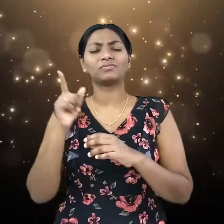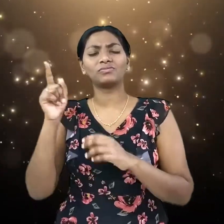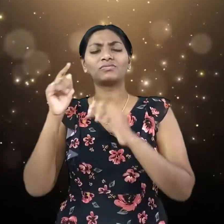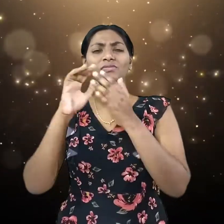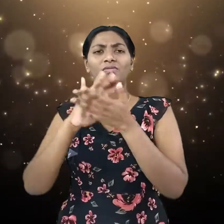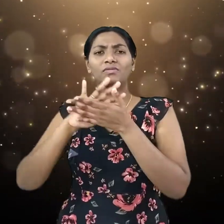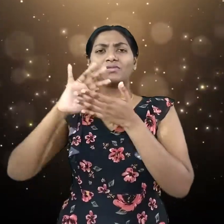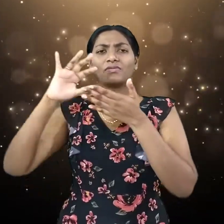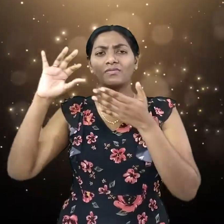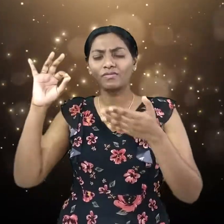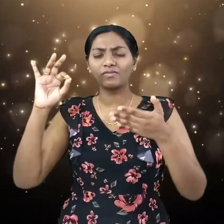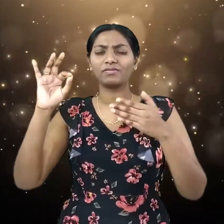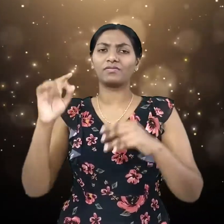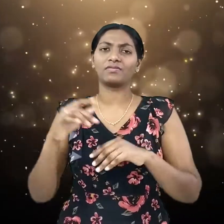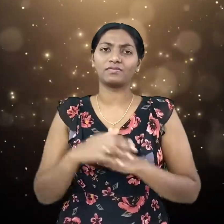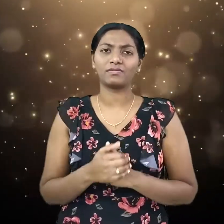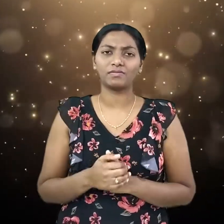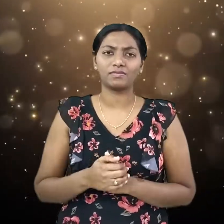पवित्र